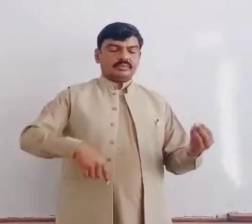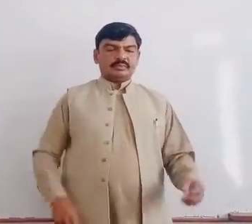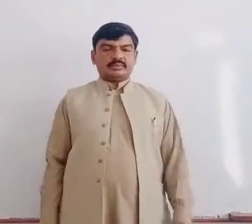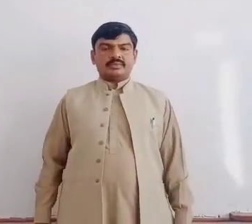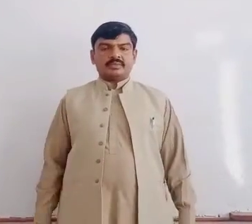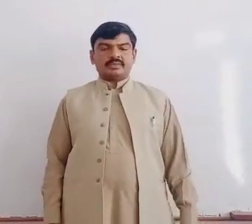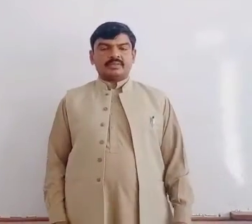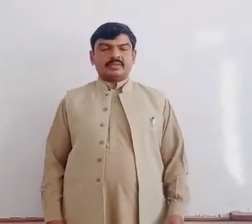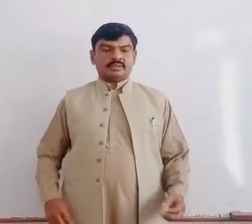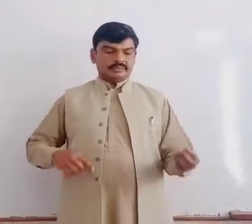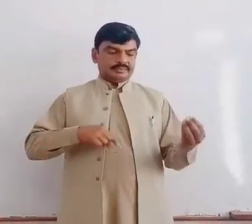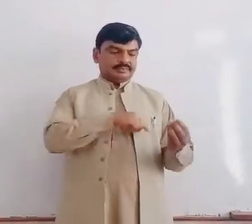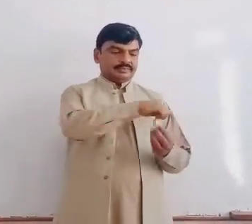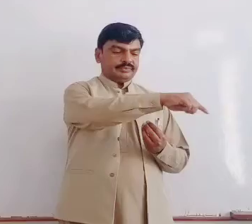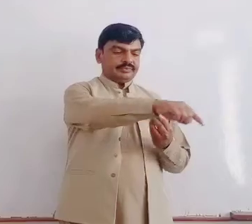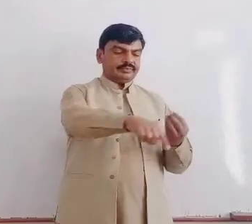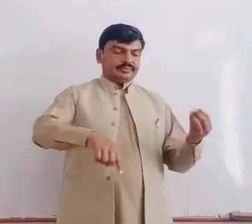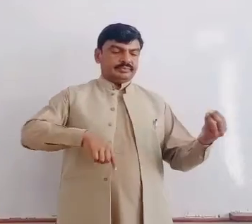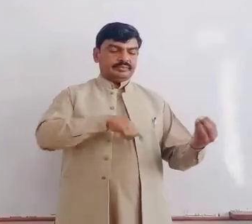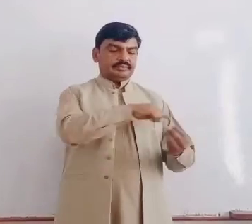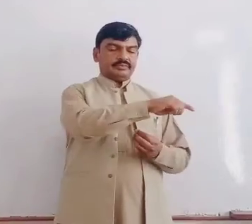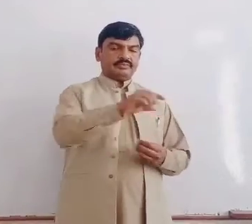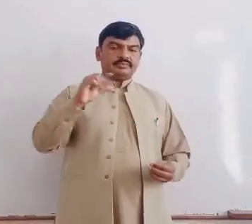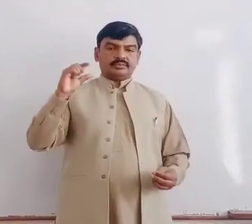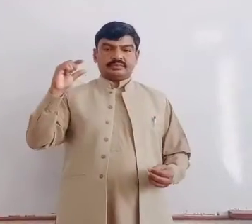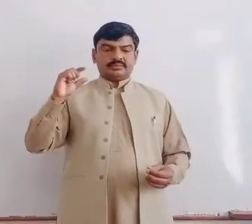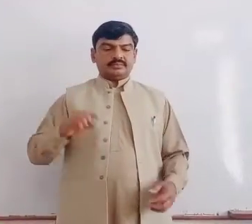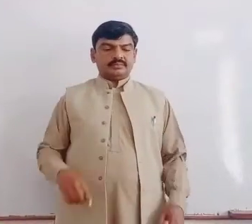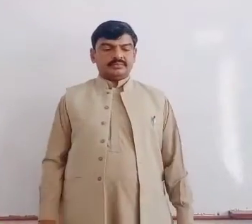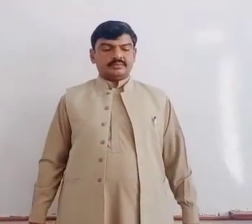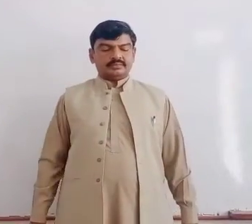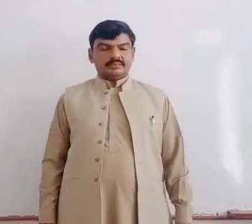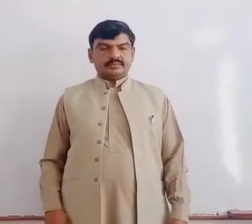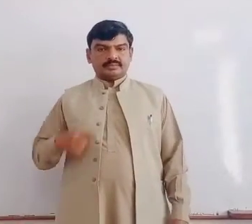सैयारा, हमशक्ल।